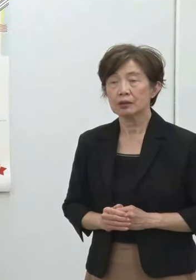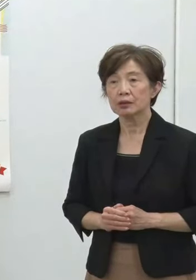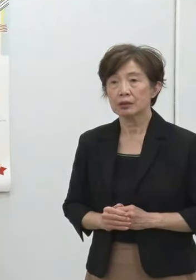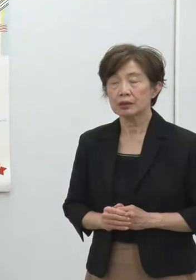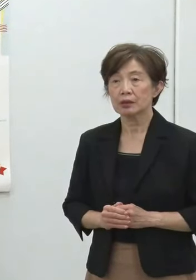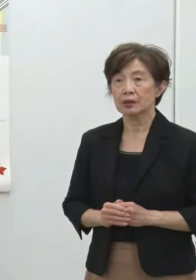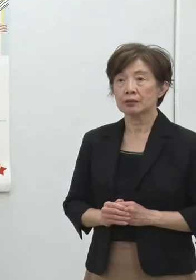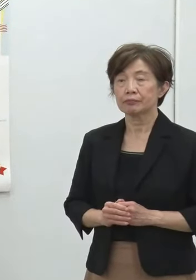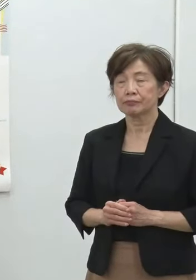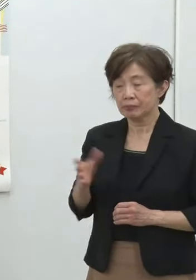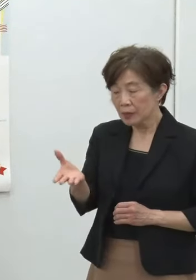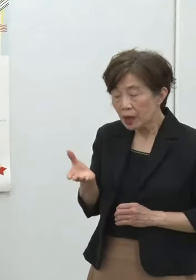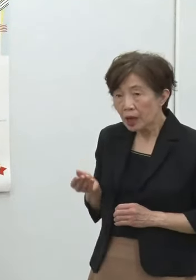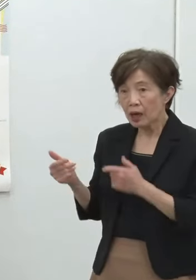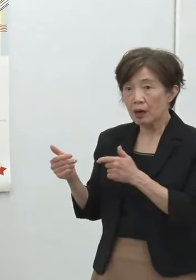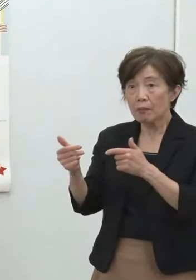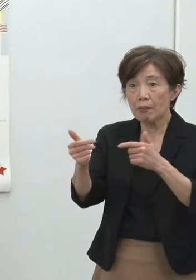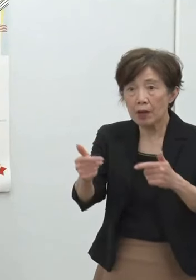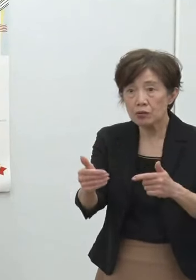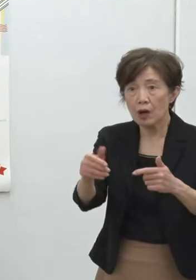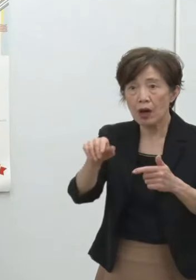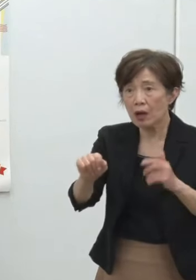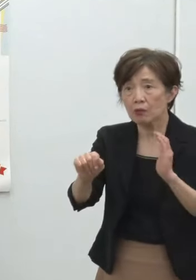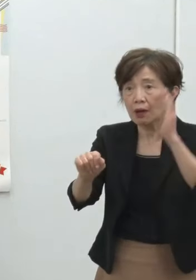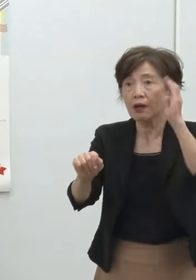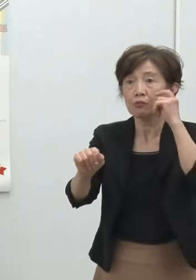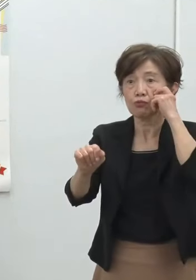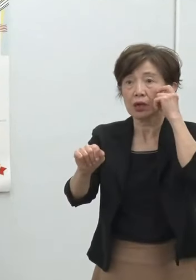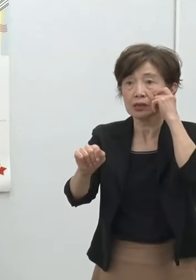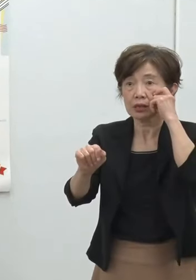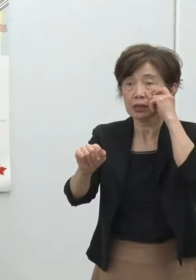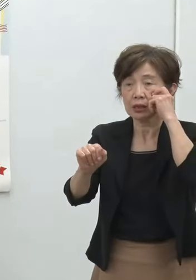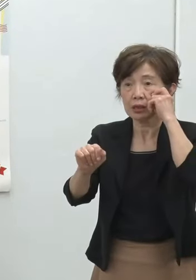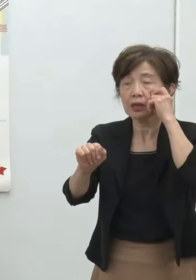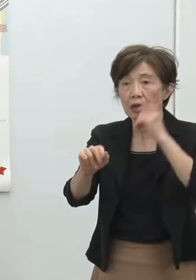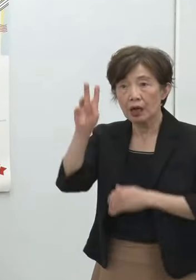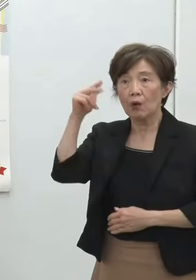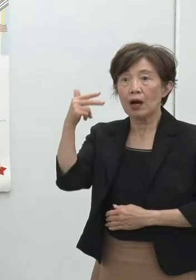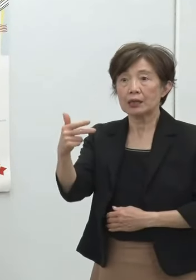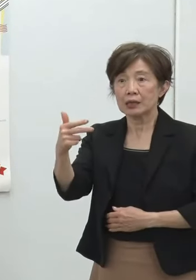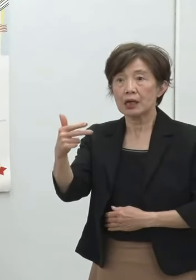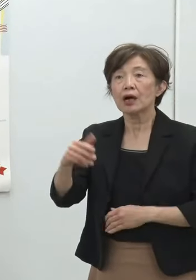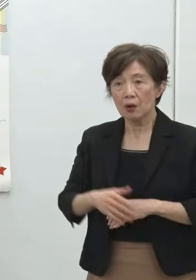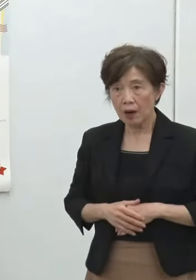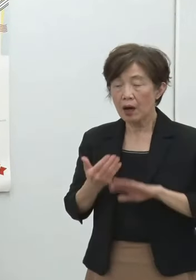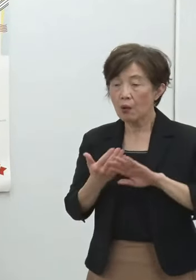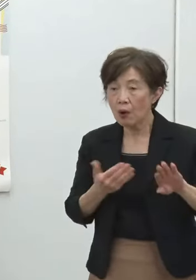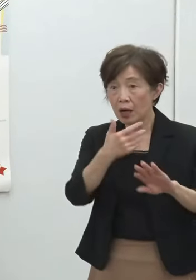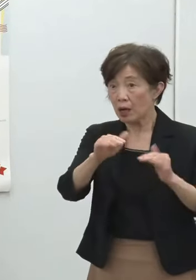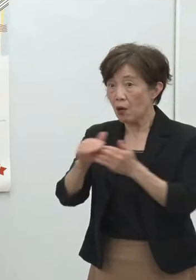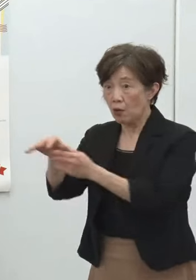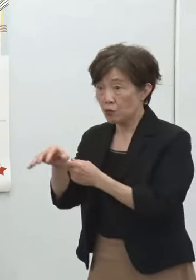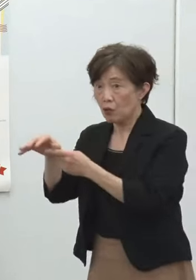がそうですね、確保できてないみたいなんですけれども、まあ、大阪市ですと比較的他の市町村と比べると会